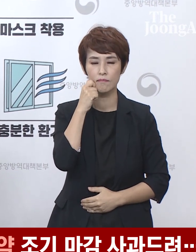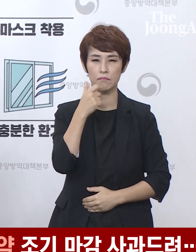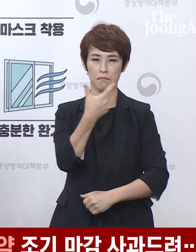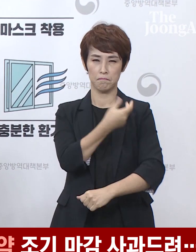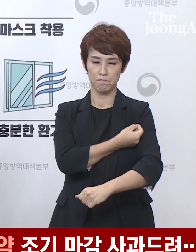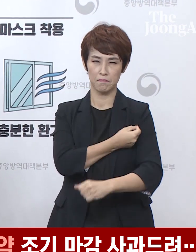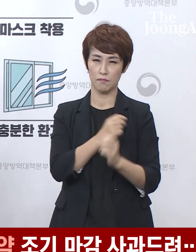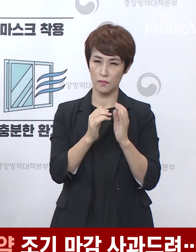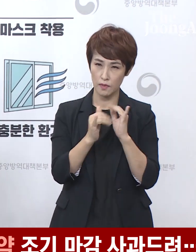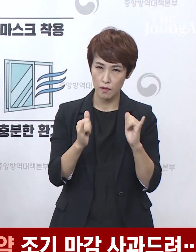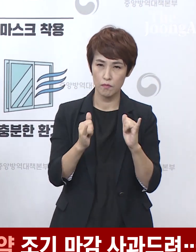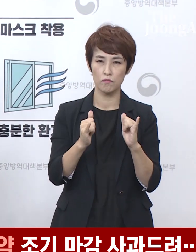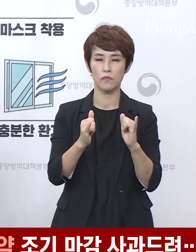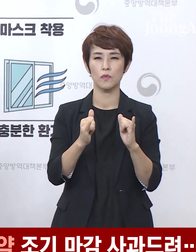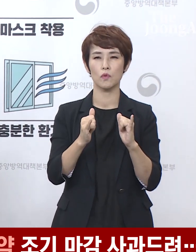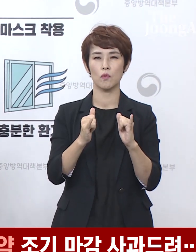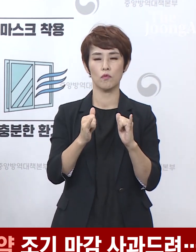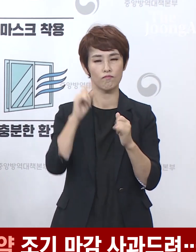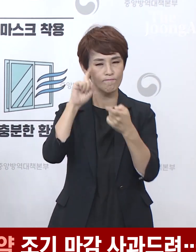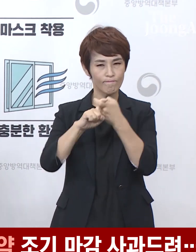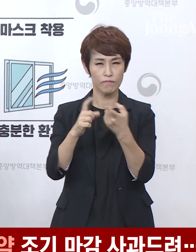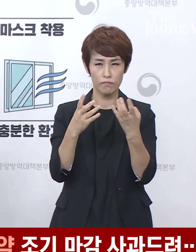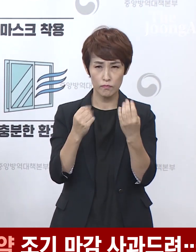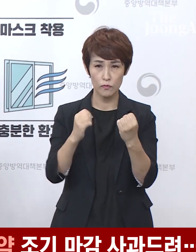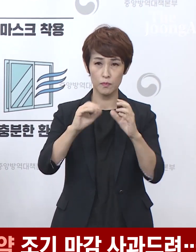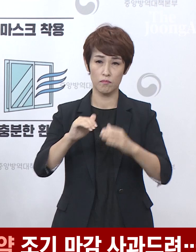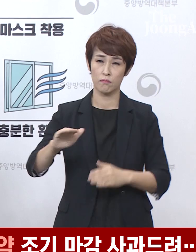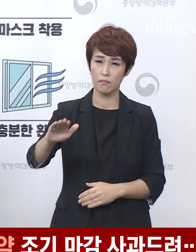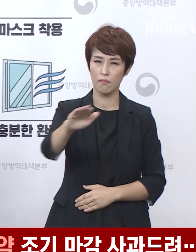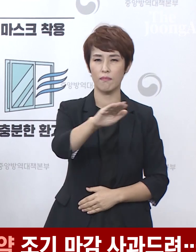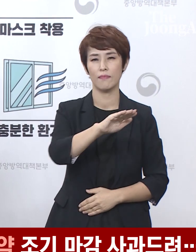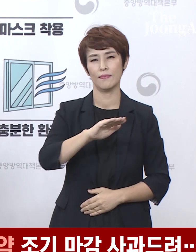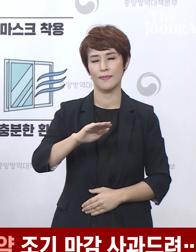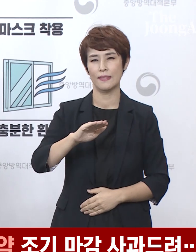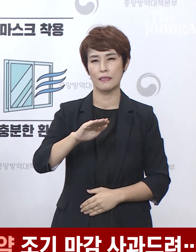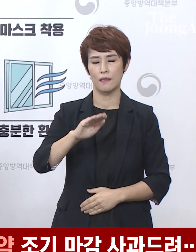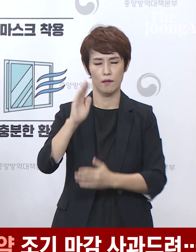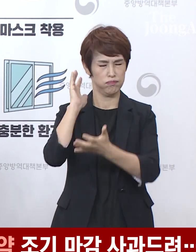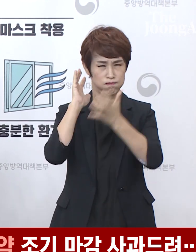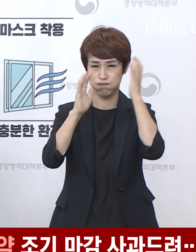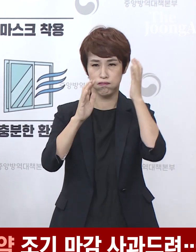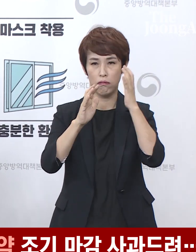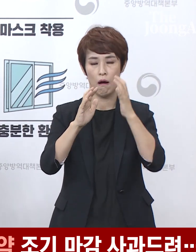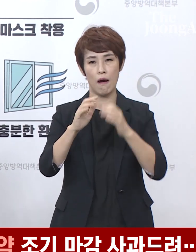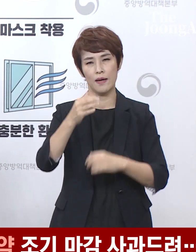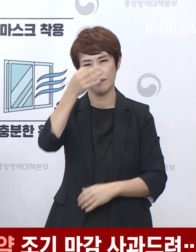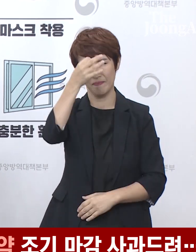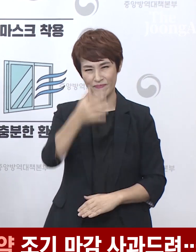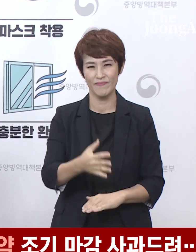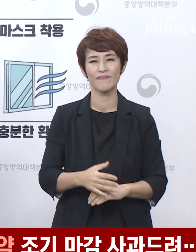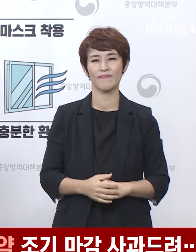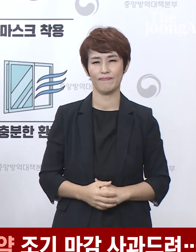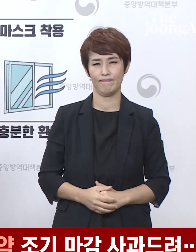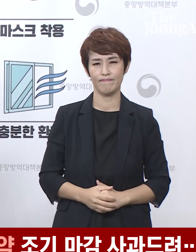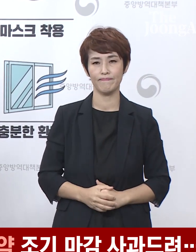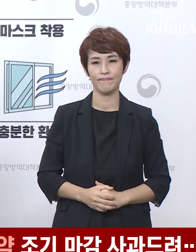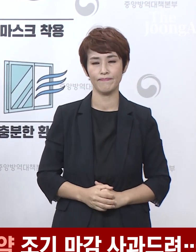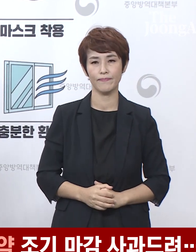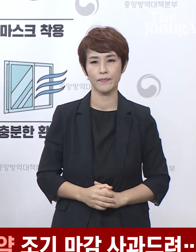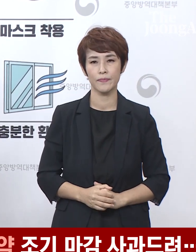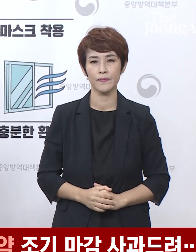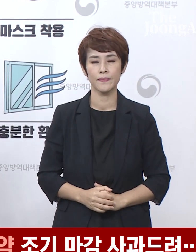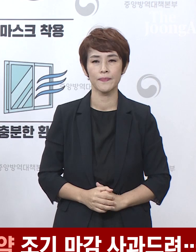대상자와 코로나19 예방접종에 관심을 가져주신 국민 여러분들께 불편을 드린 점 깊이